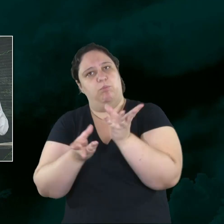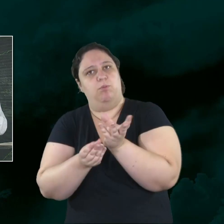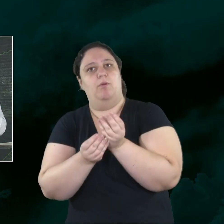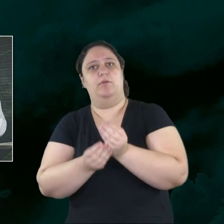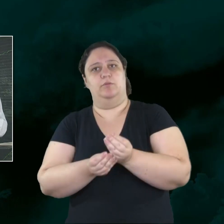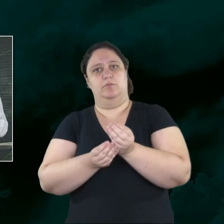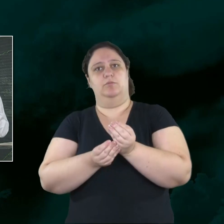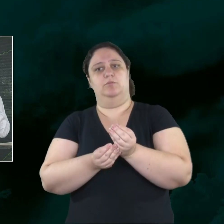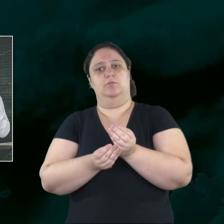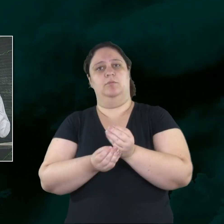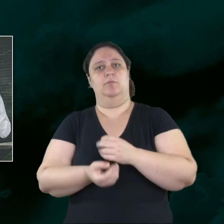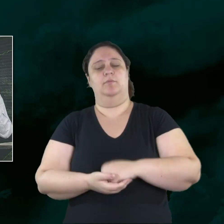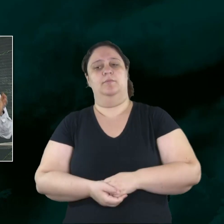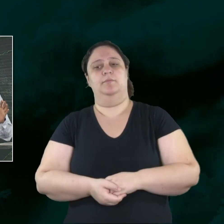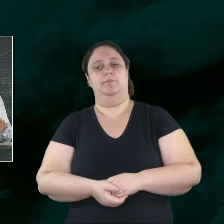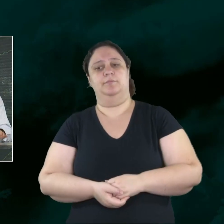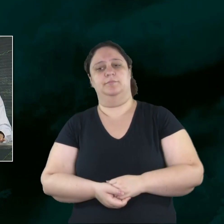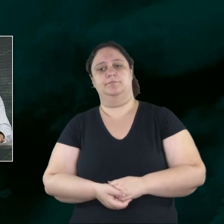do